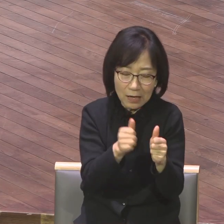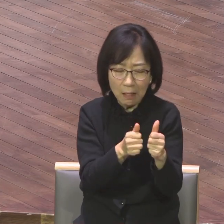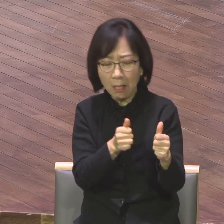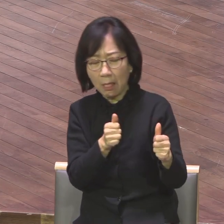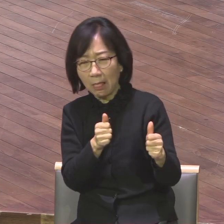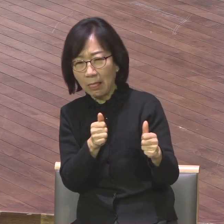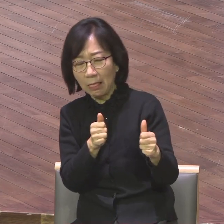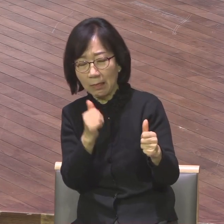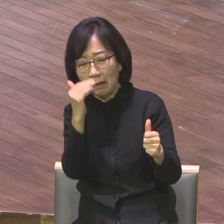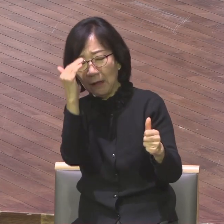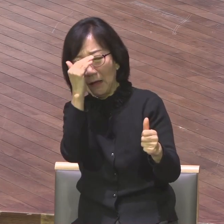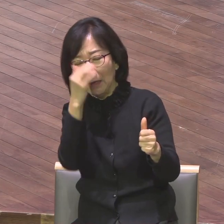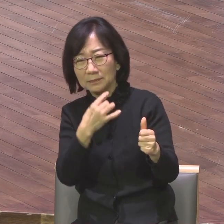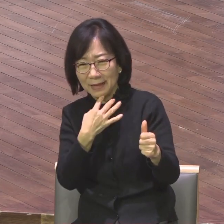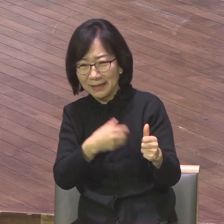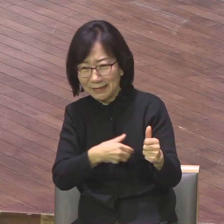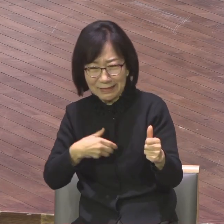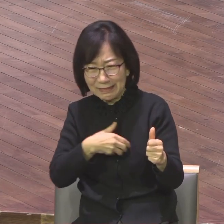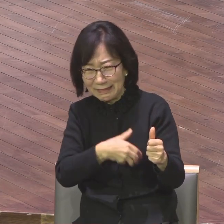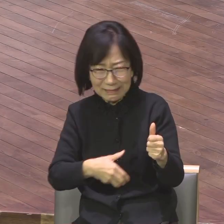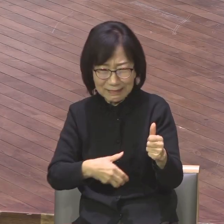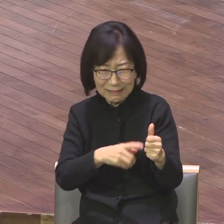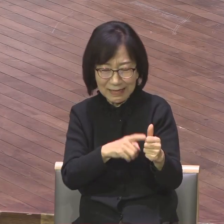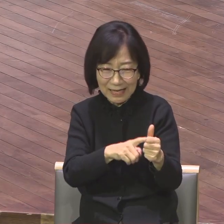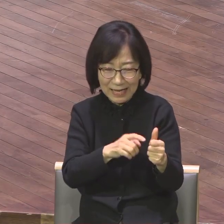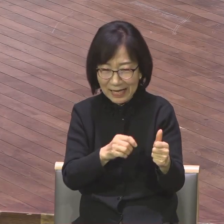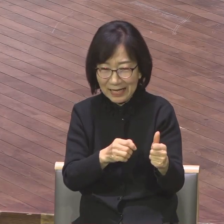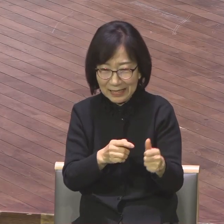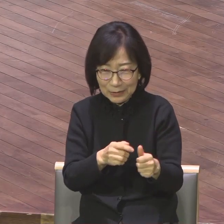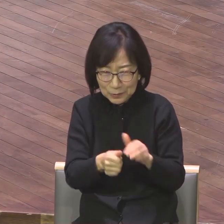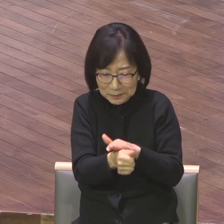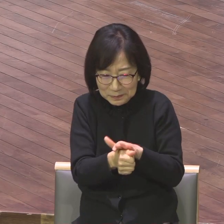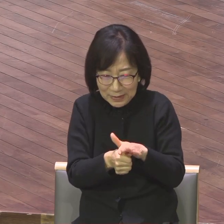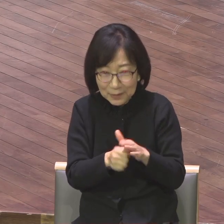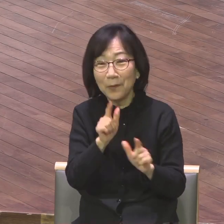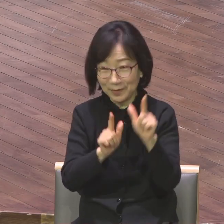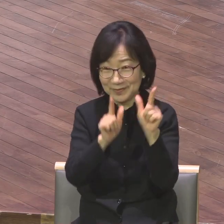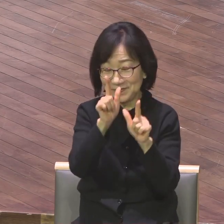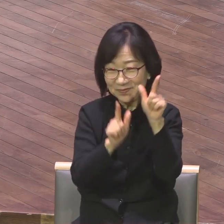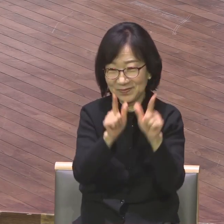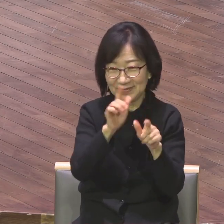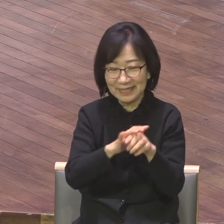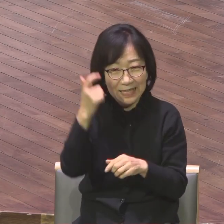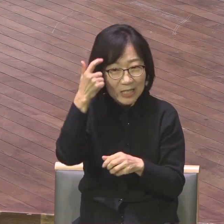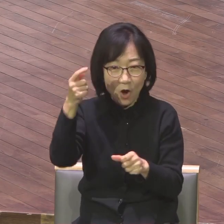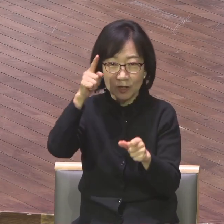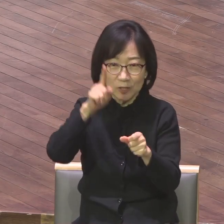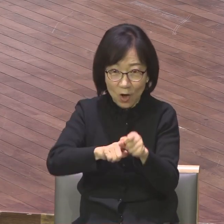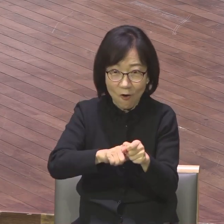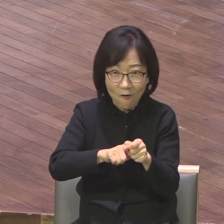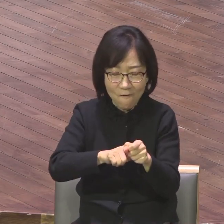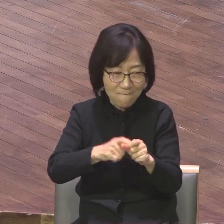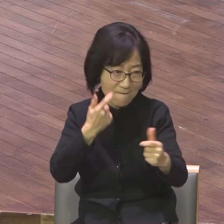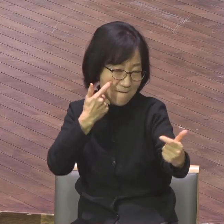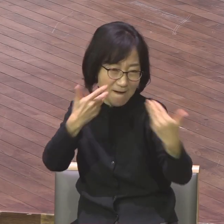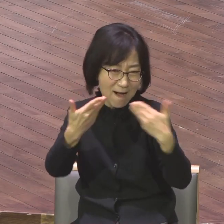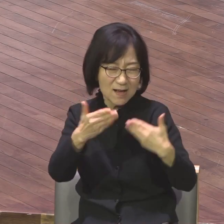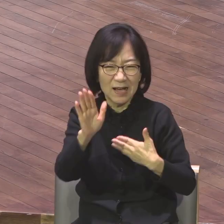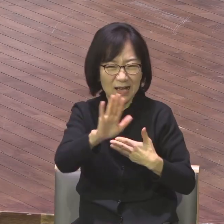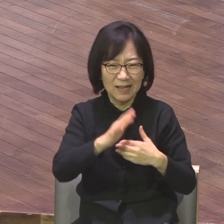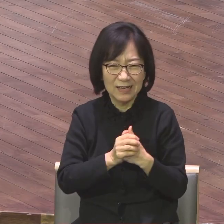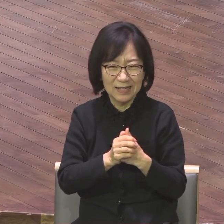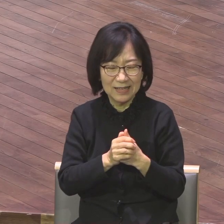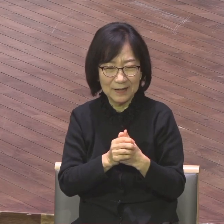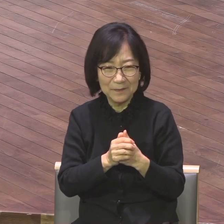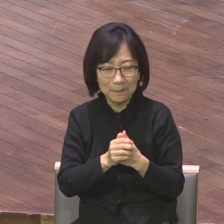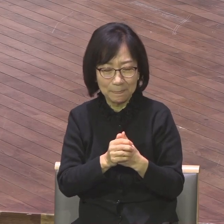별명이 있습니다. 영적으로 좀 소극적인 삶을 말하지요. 영적으로 예수를 확실하게 그렇게